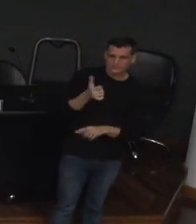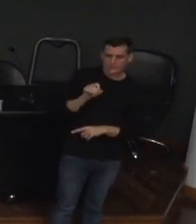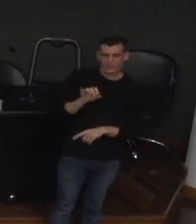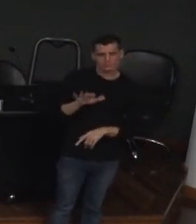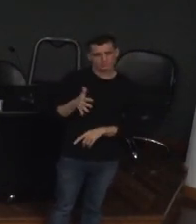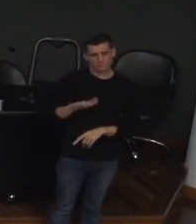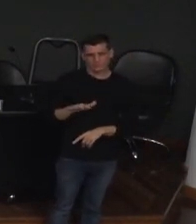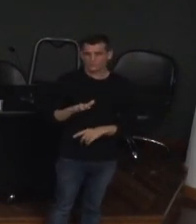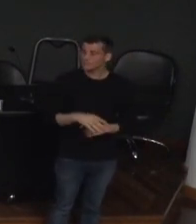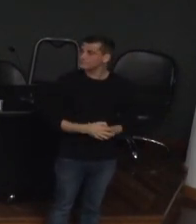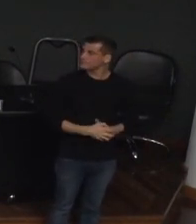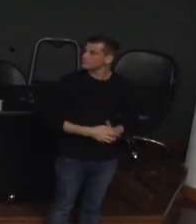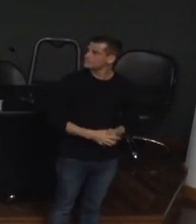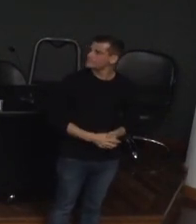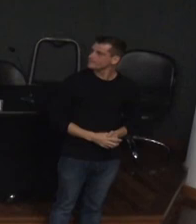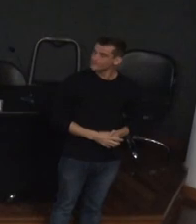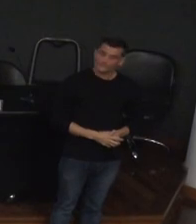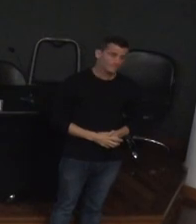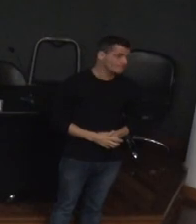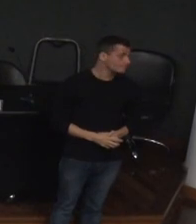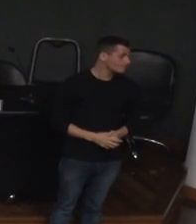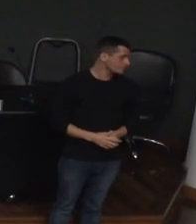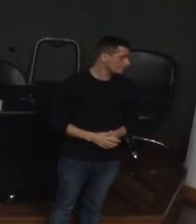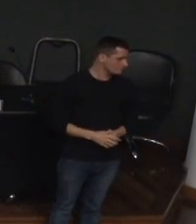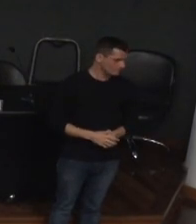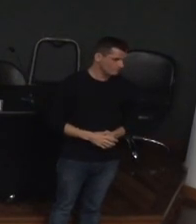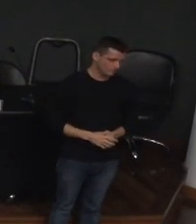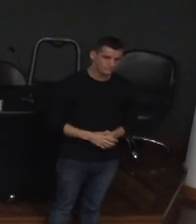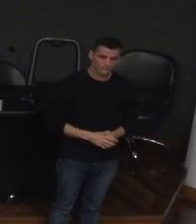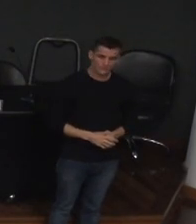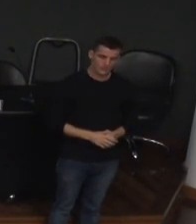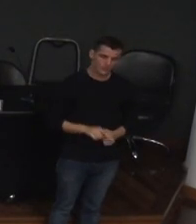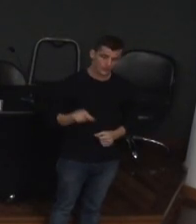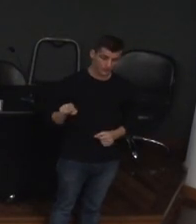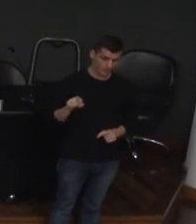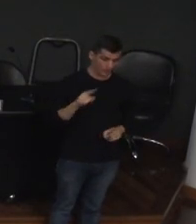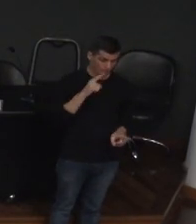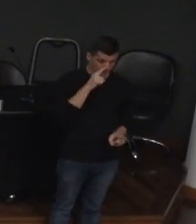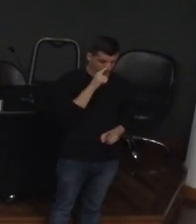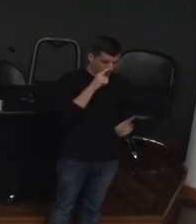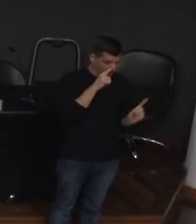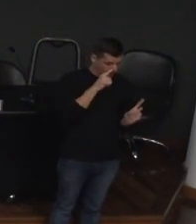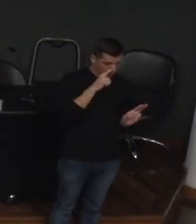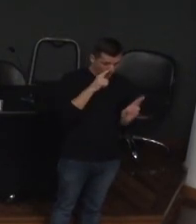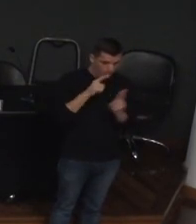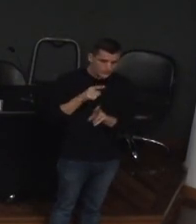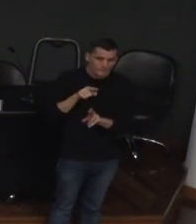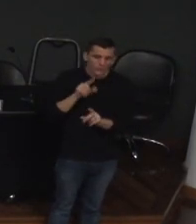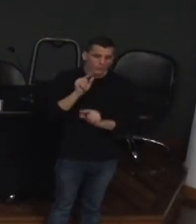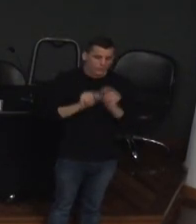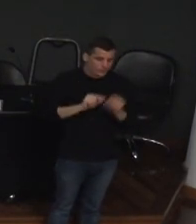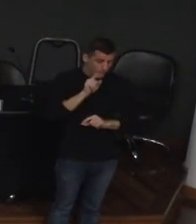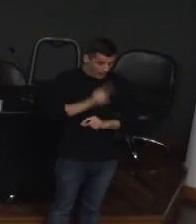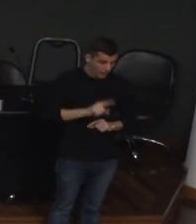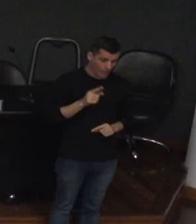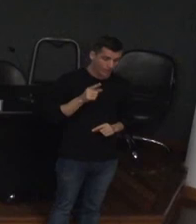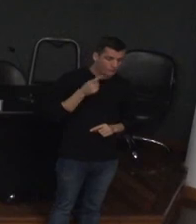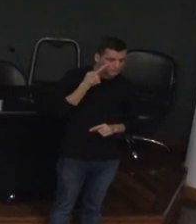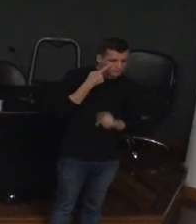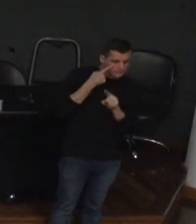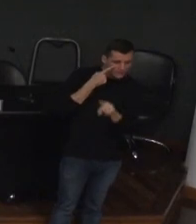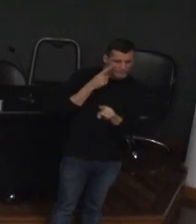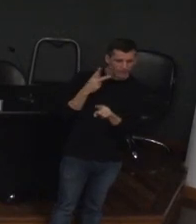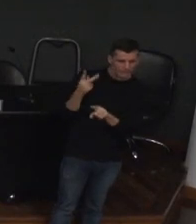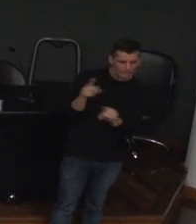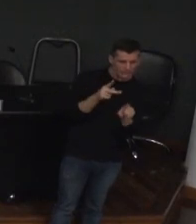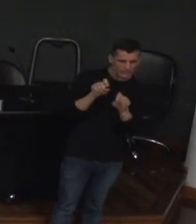Médio. Nível médio. Uhum. Aí a resposta do nosso risco, a gente colocou identificar os responsáveis, que o SEI já